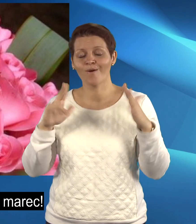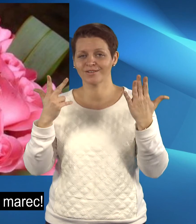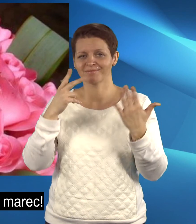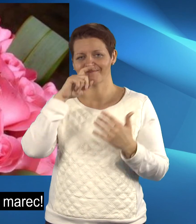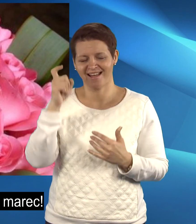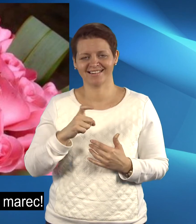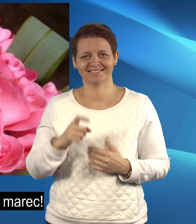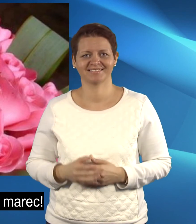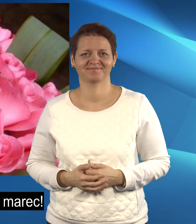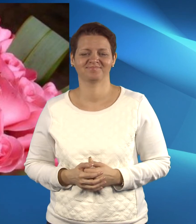Vesel 8. marec.